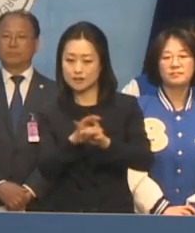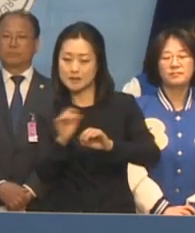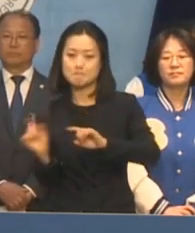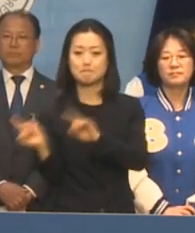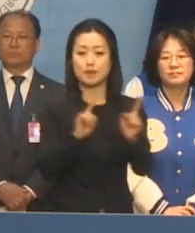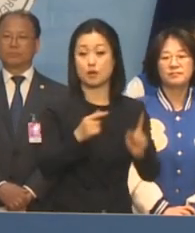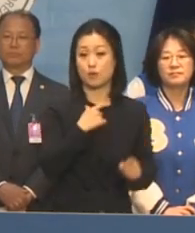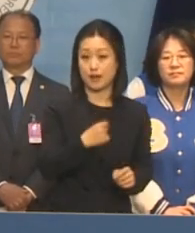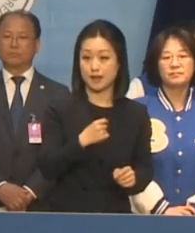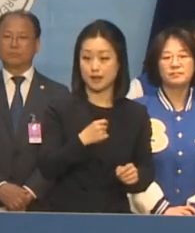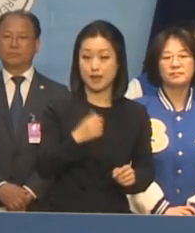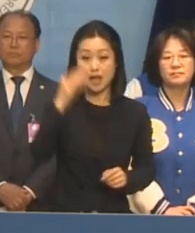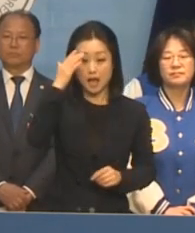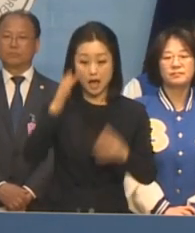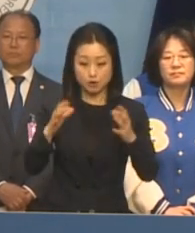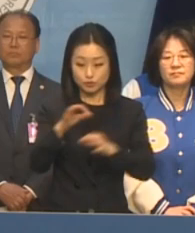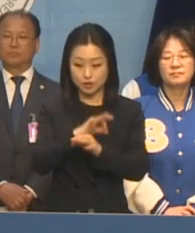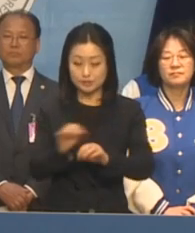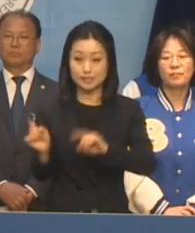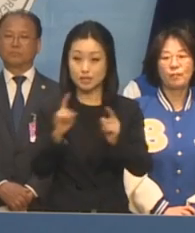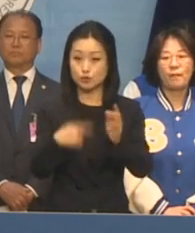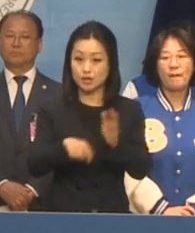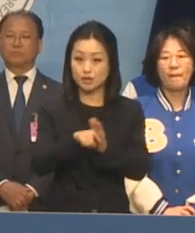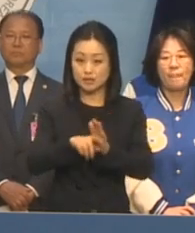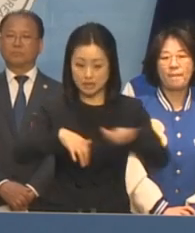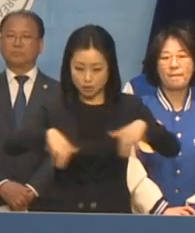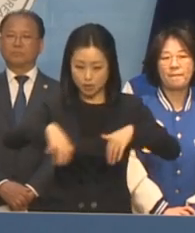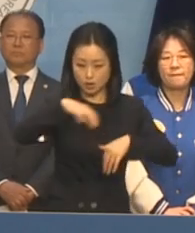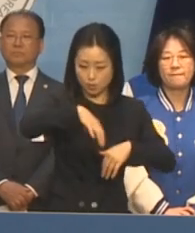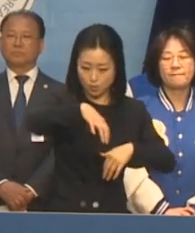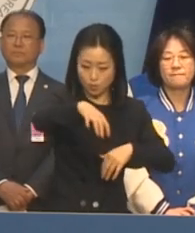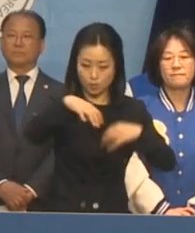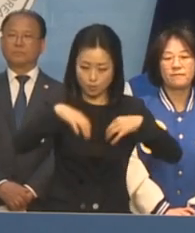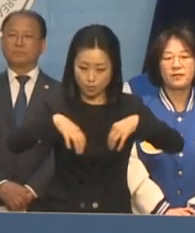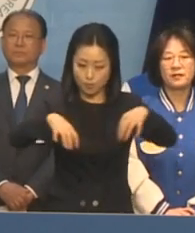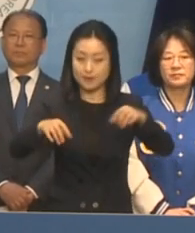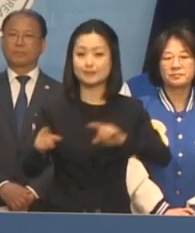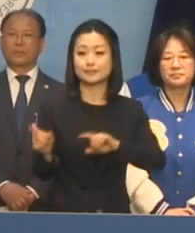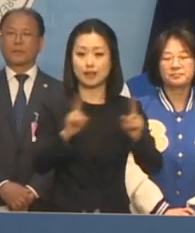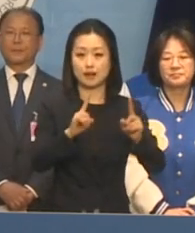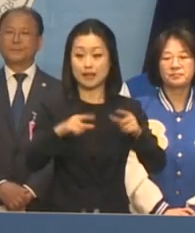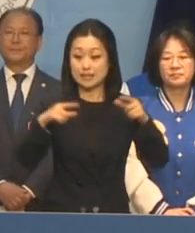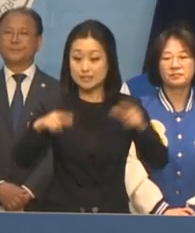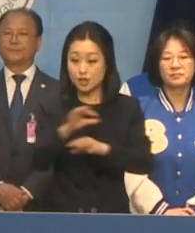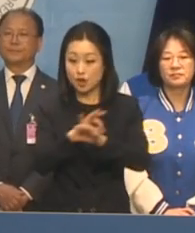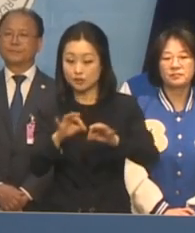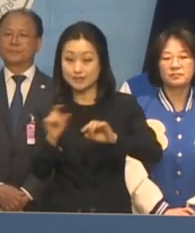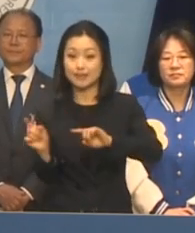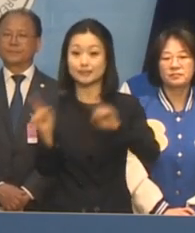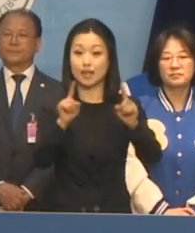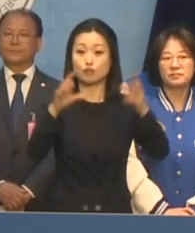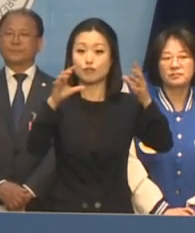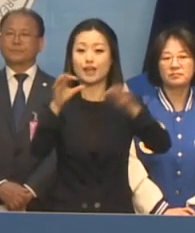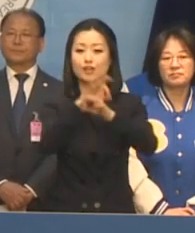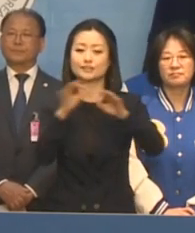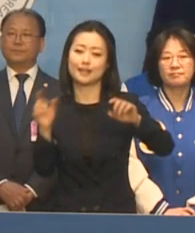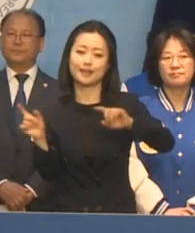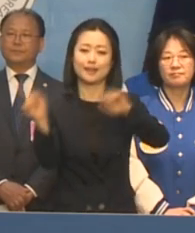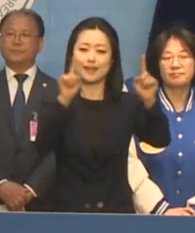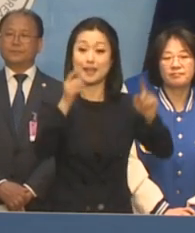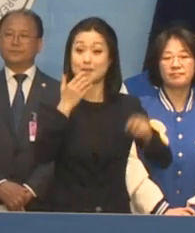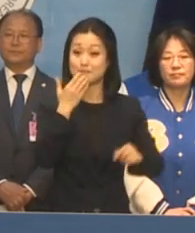우리나라 경제를 살리기 위해서는 골목상권 시장이 살아야 되고 지역 경제가 살아남아서 국가 경제도